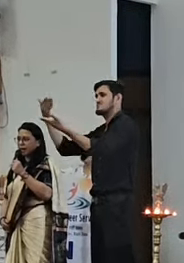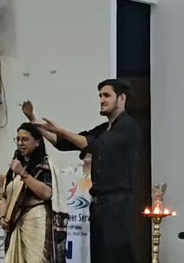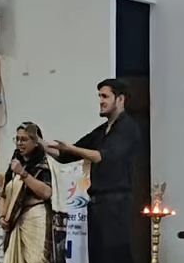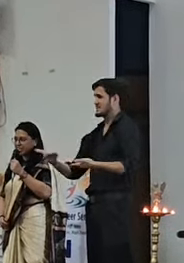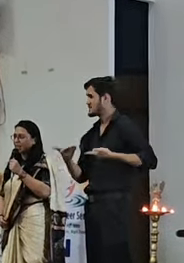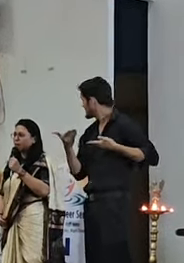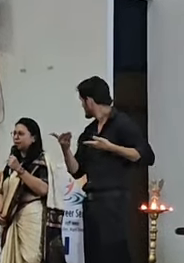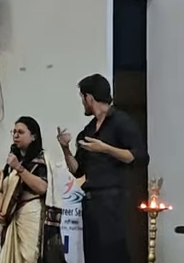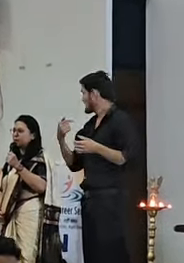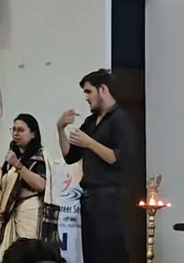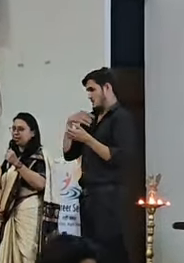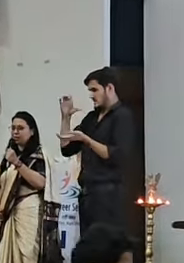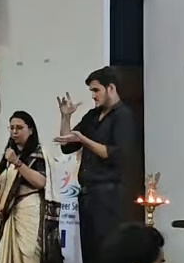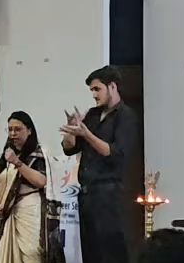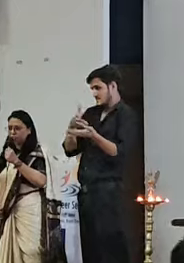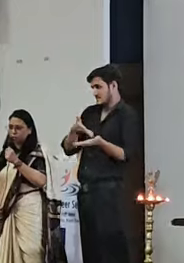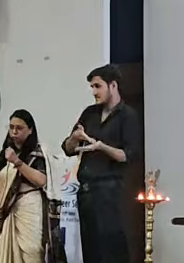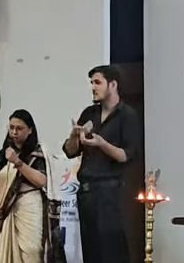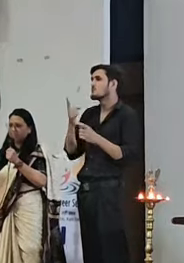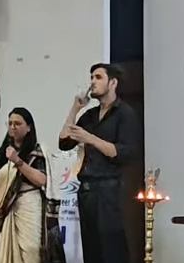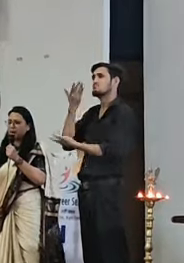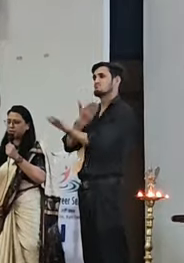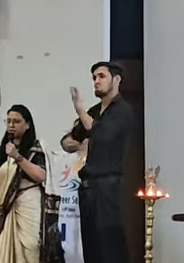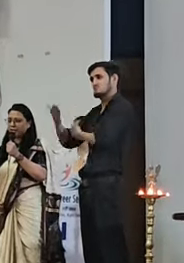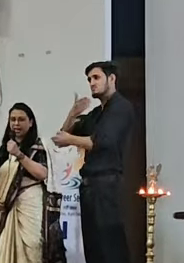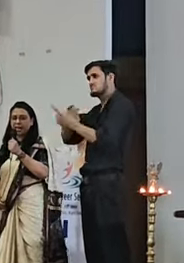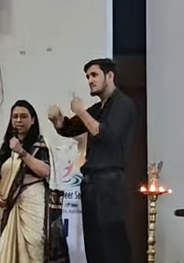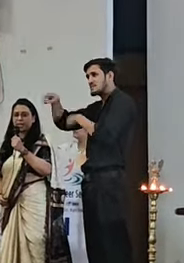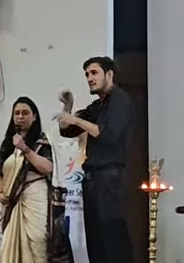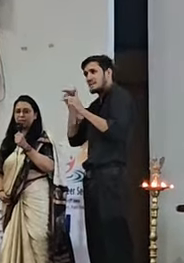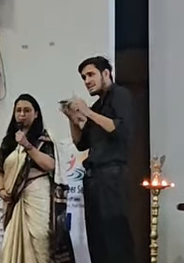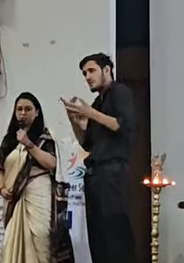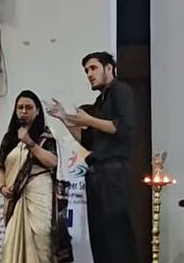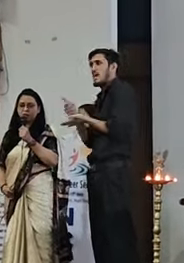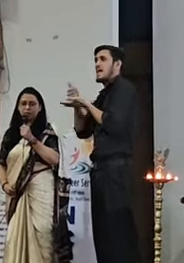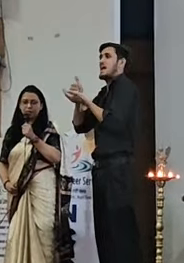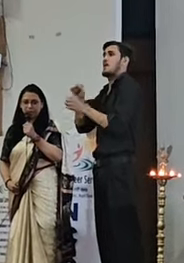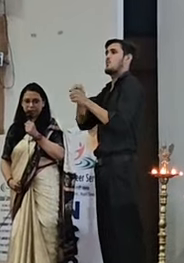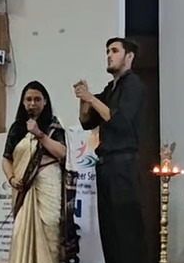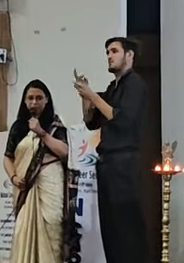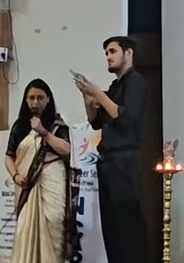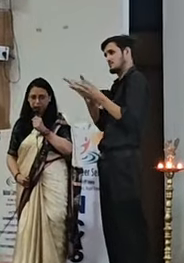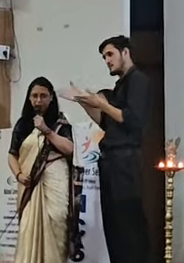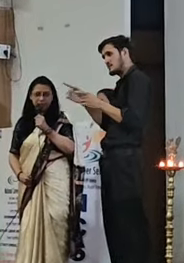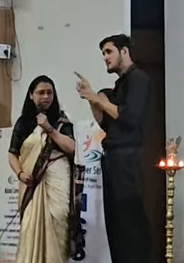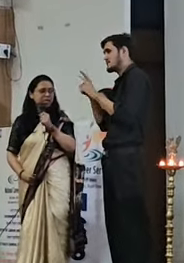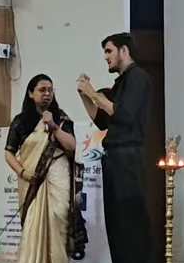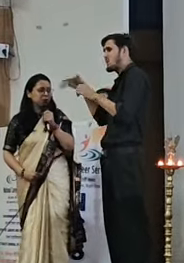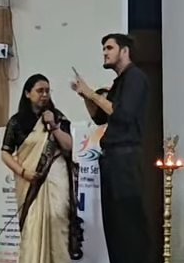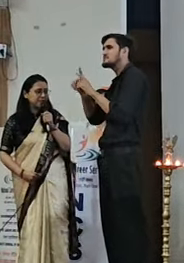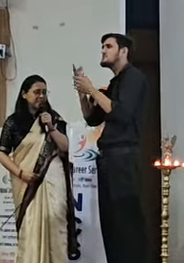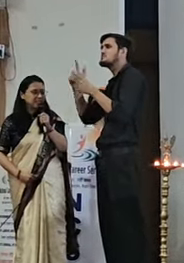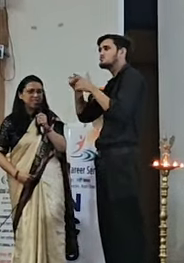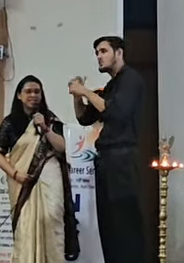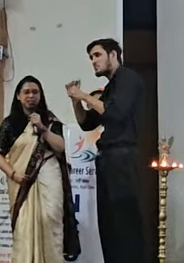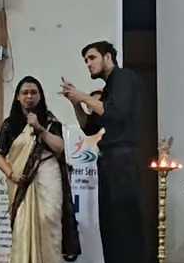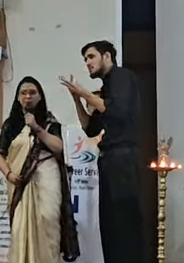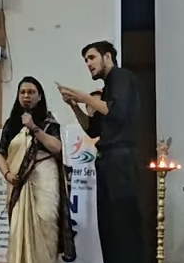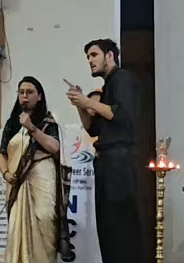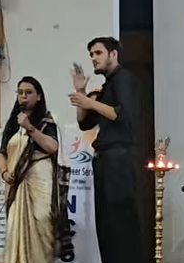हमारा सेंटर भी दिव्यांगजनों के लिए काम करता है, ये मिनिस्ट्री ऑफ लेबर एंड एम्प्लॉयमेंट का। तो प्रीति जी ने जब हमें